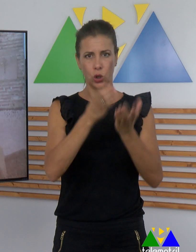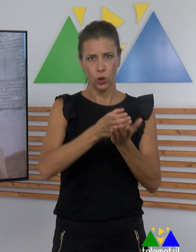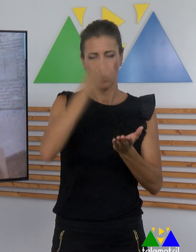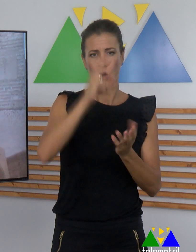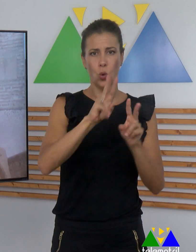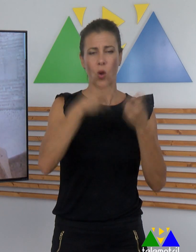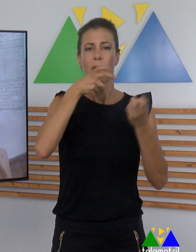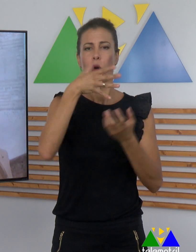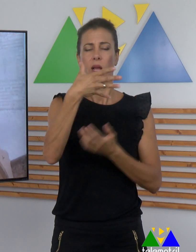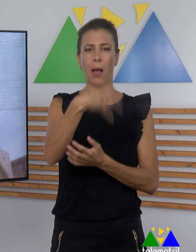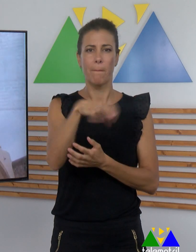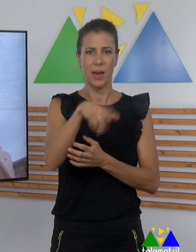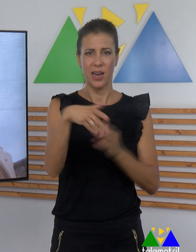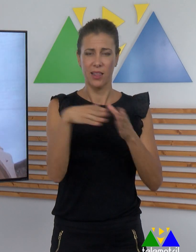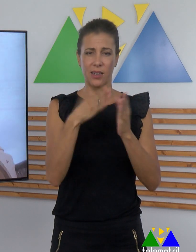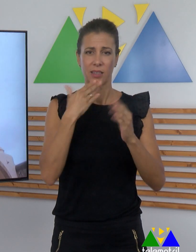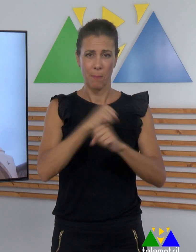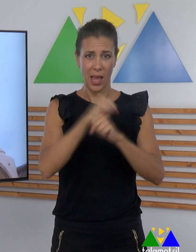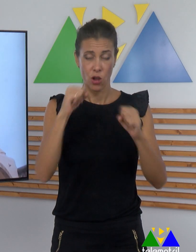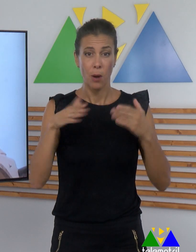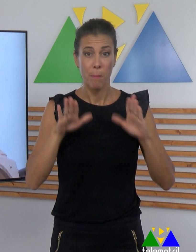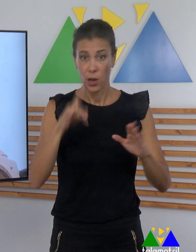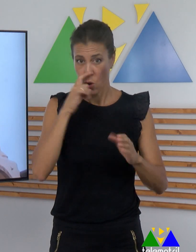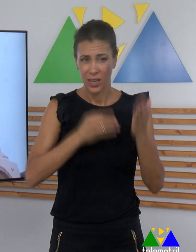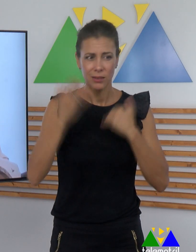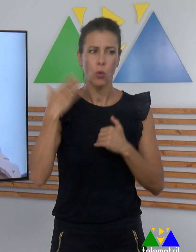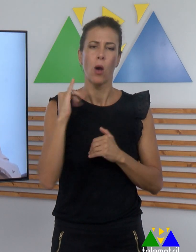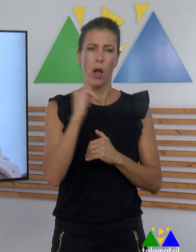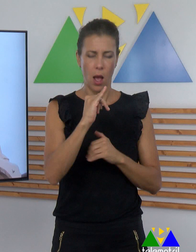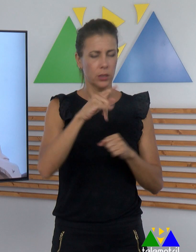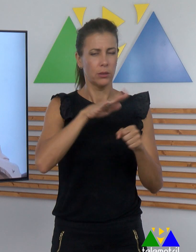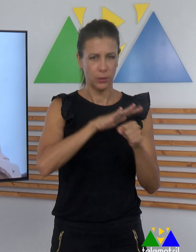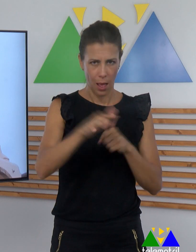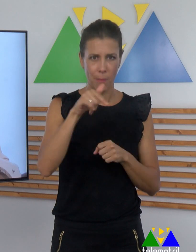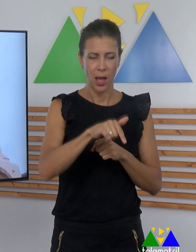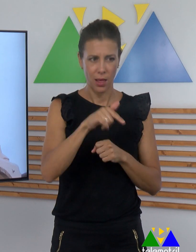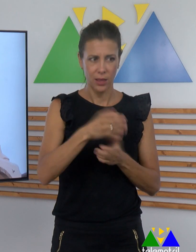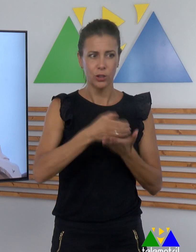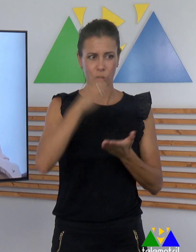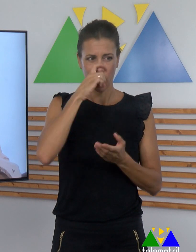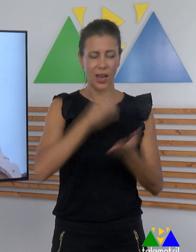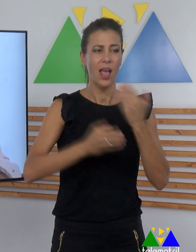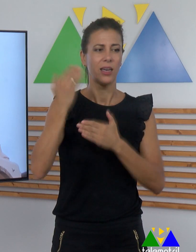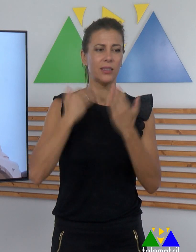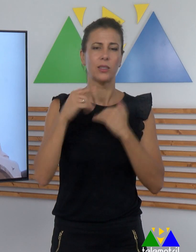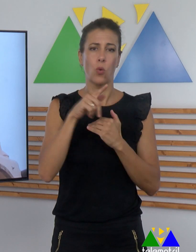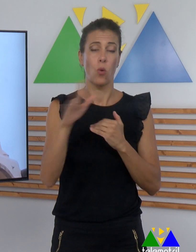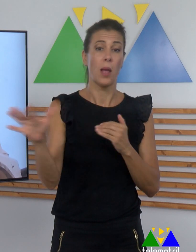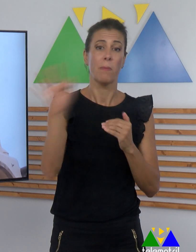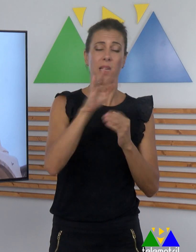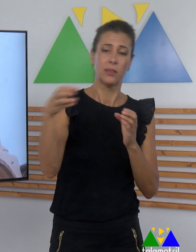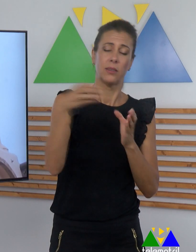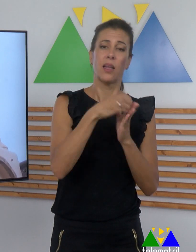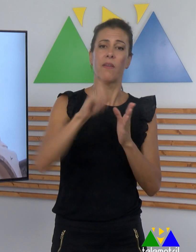de las campanas de la iglesia mayor, pero la antigua está ahí tapada, esa es la torre antigua, y esta es un añadido posterior. Es